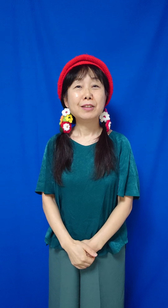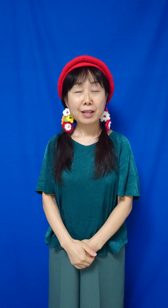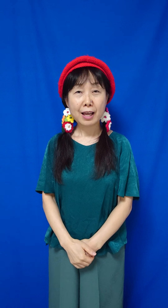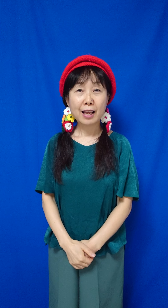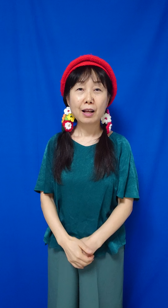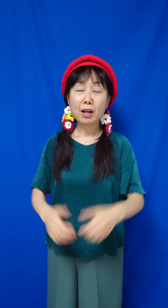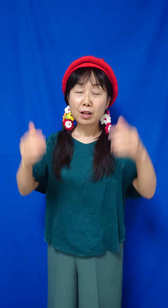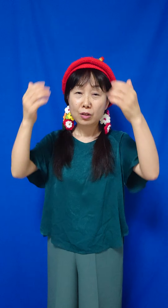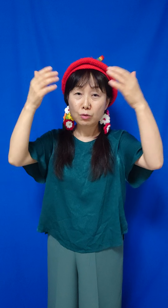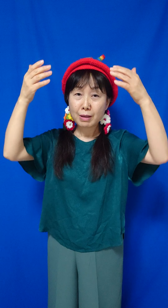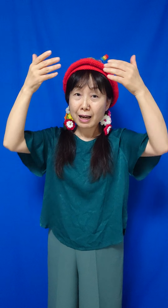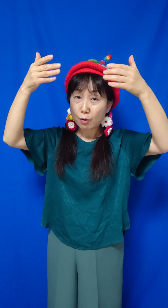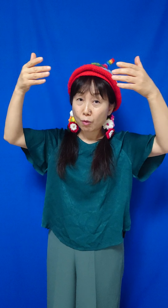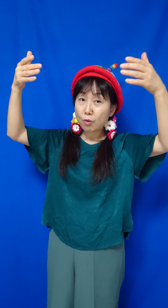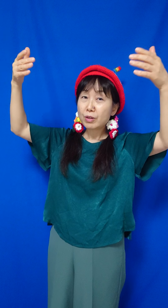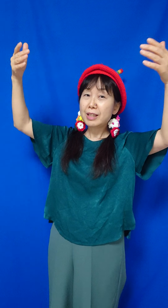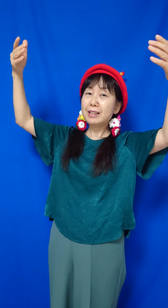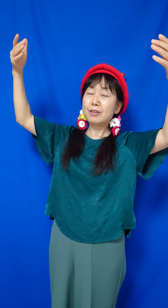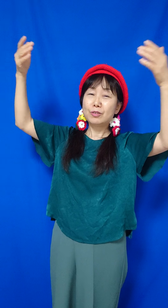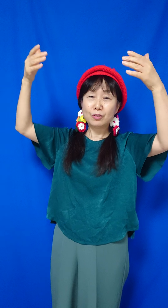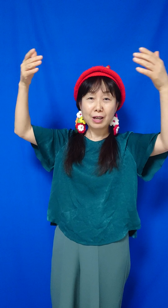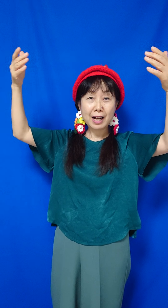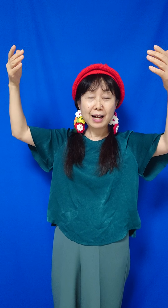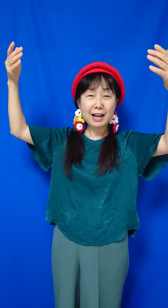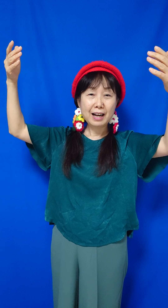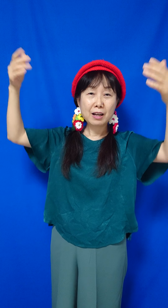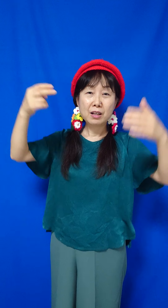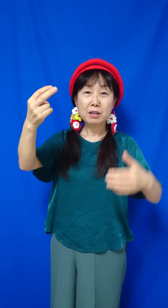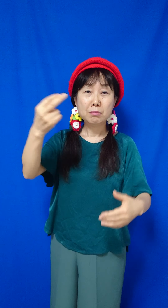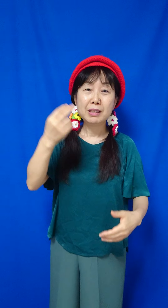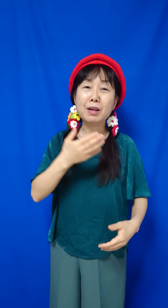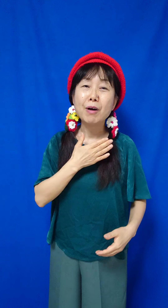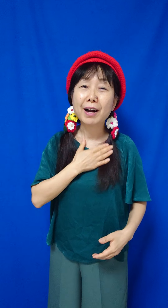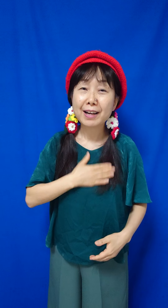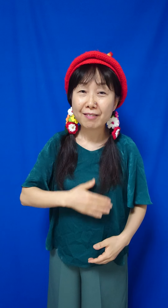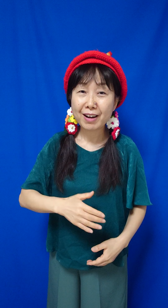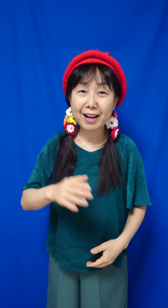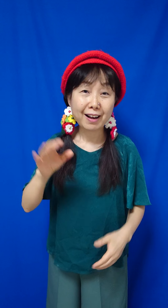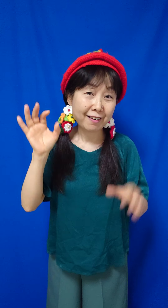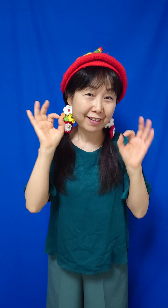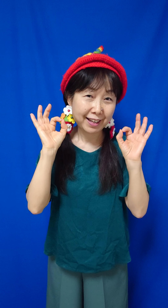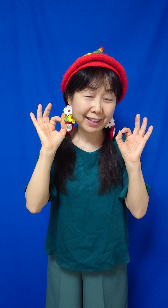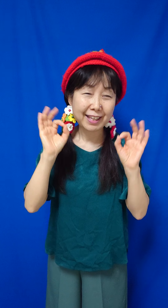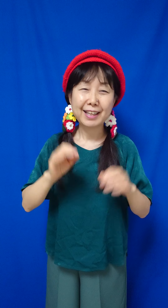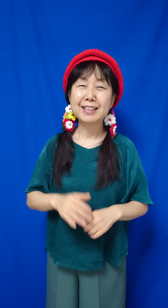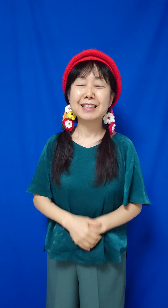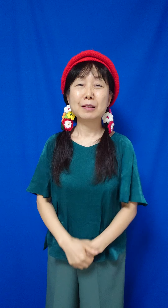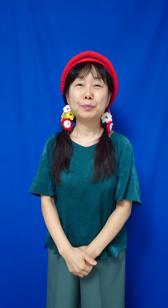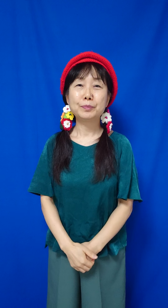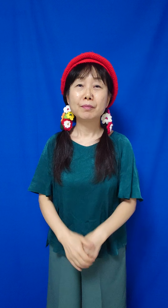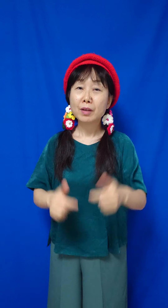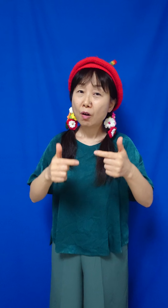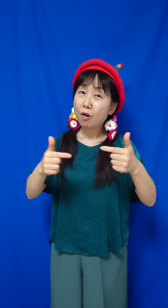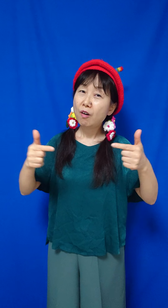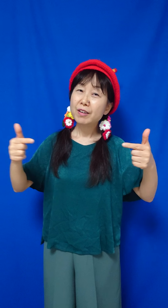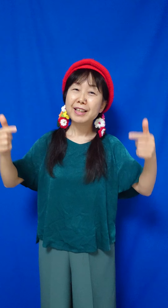ね、夢がこう大きいってことが見て分かれば OK です。大き